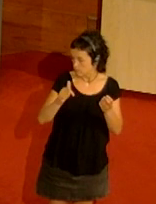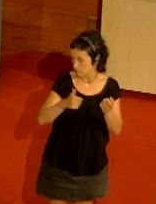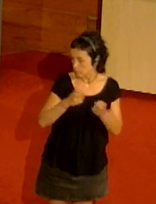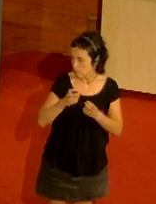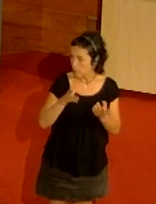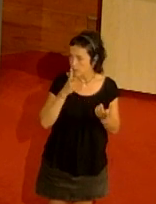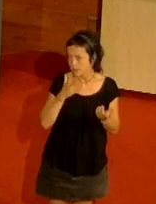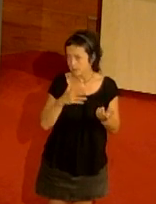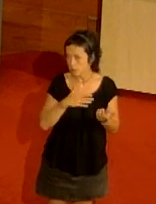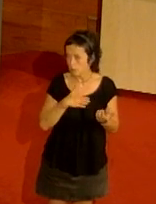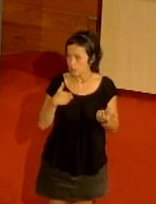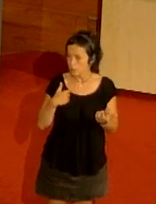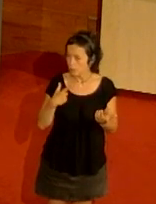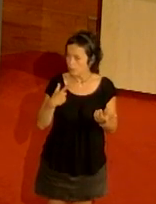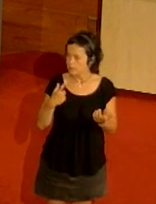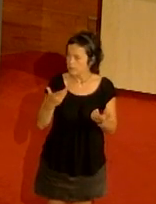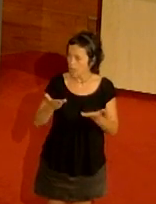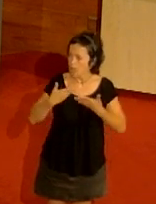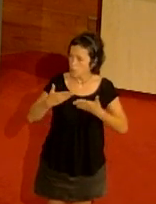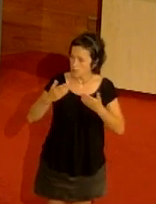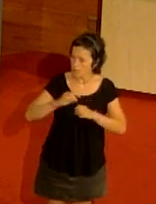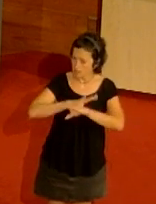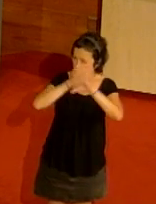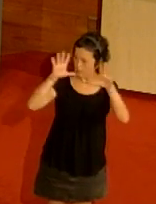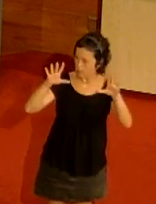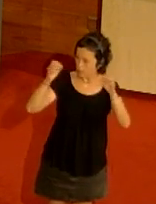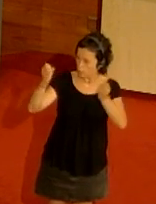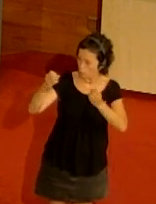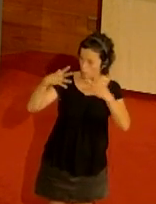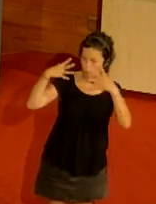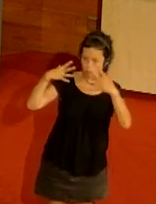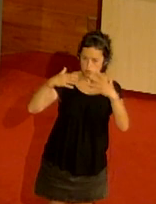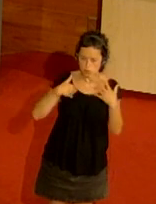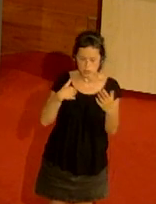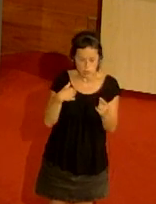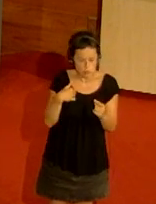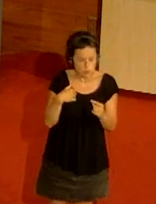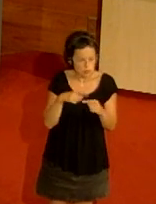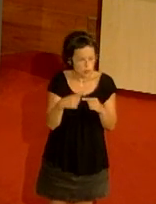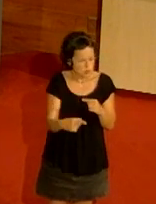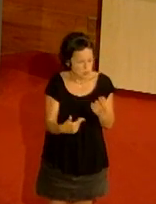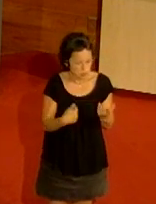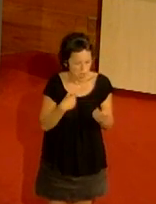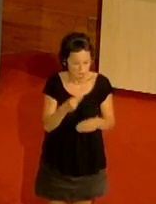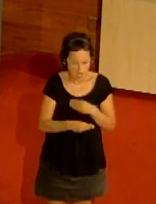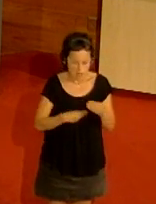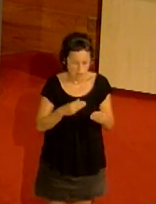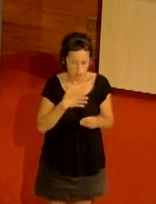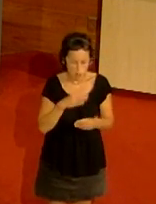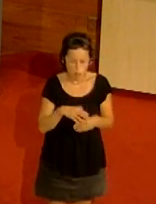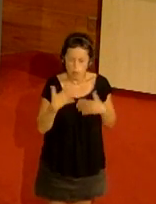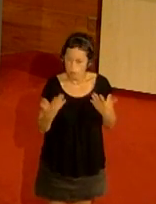luz, ¿no? Un poco más de luz de qué hacer yo en mi día a día, pequeñas cosas que son lo que van a conseguir que